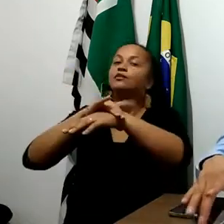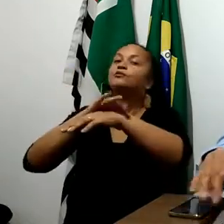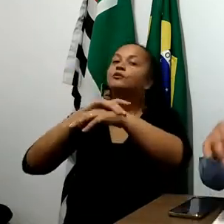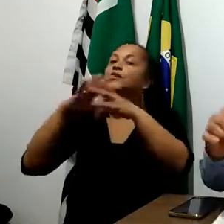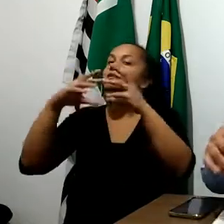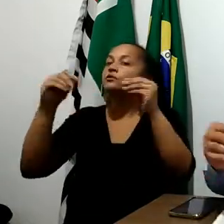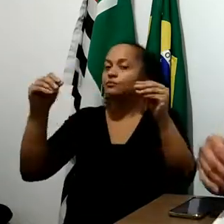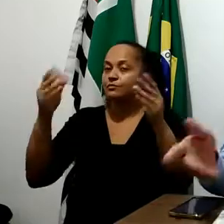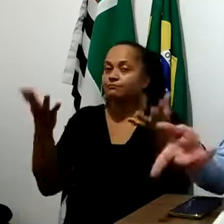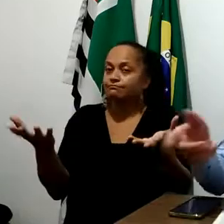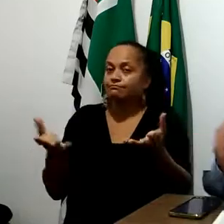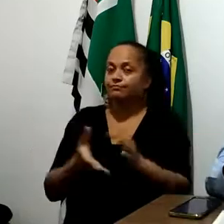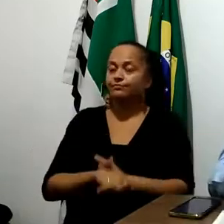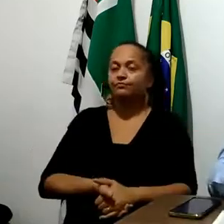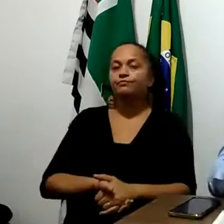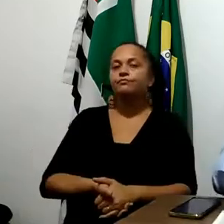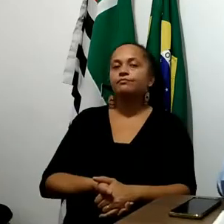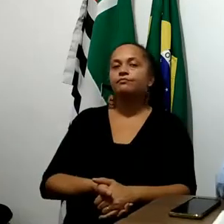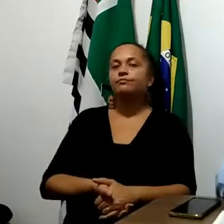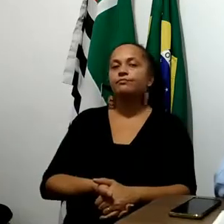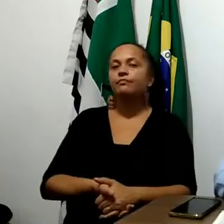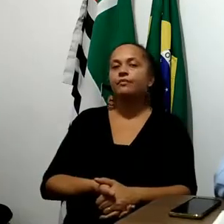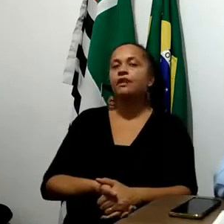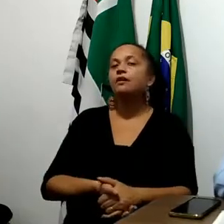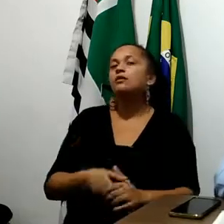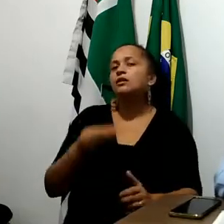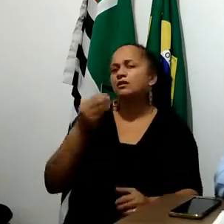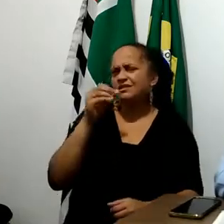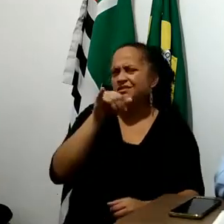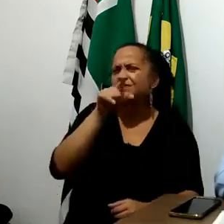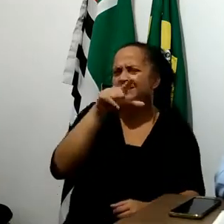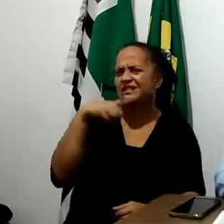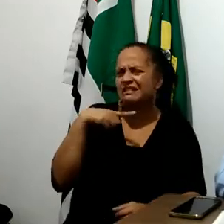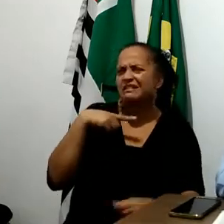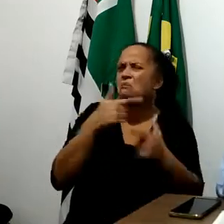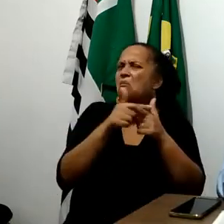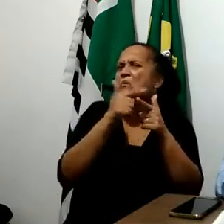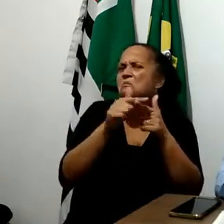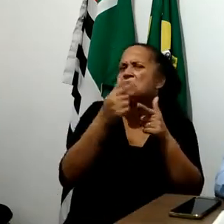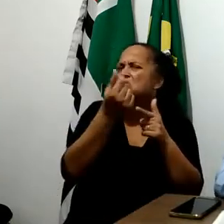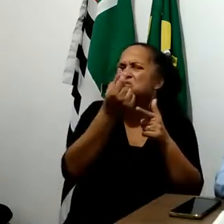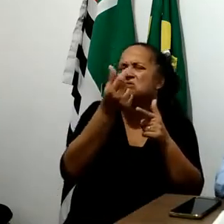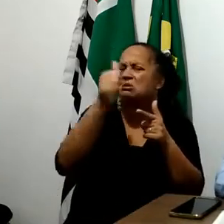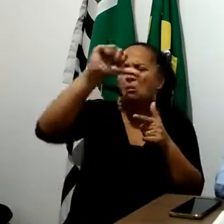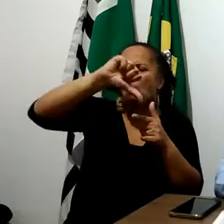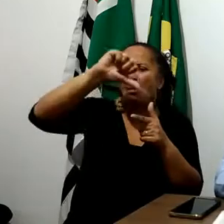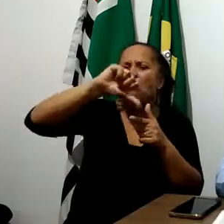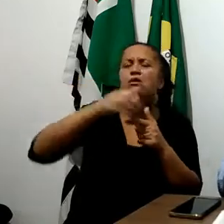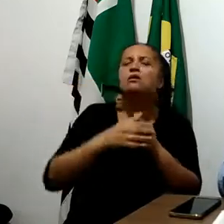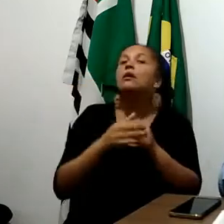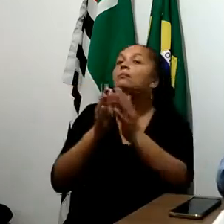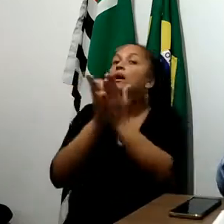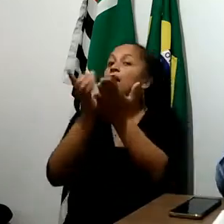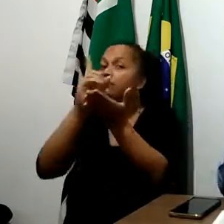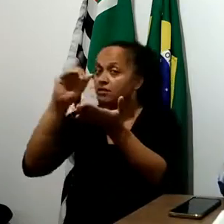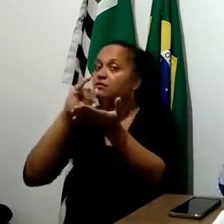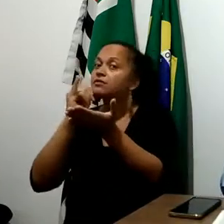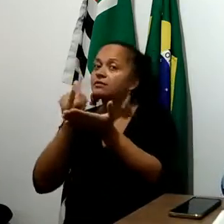uma situação adversa na área financeira, o que a Bíblia diz a respeito? O que a palavra de Deus diz? Diante de